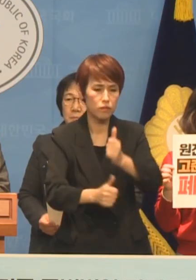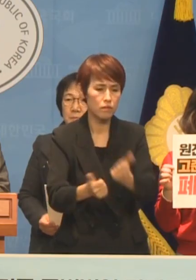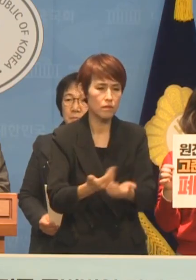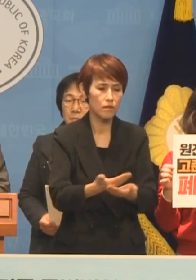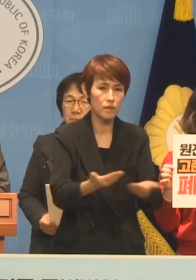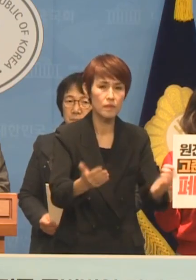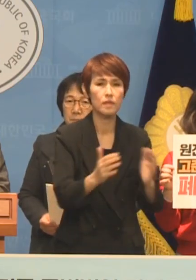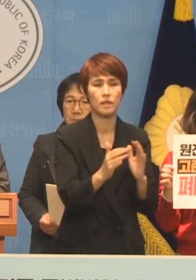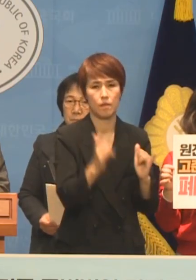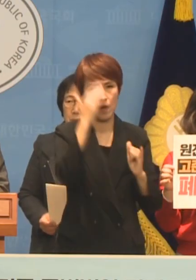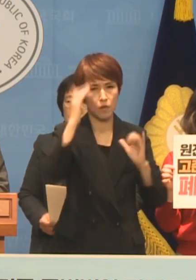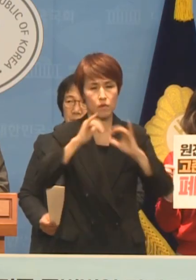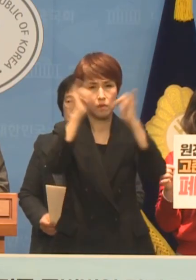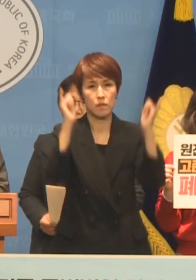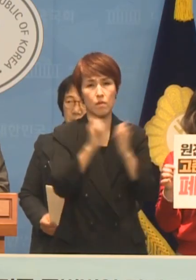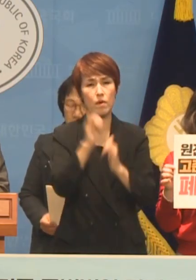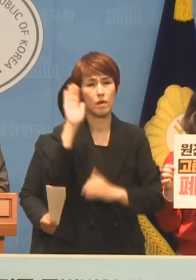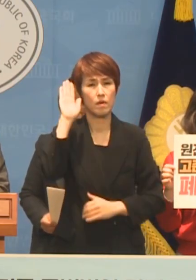사회의 미래를